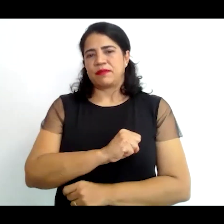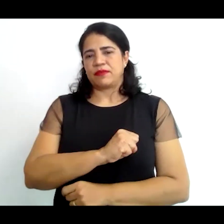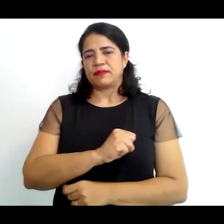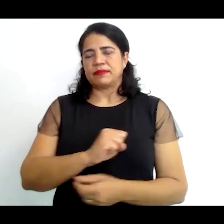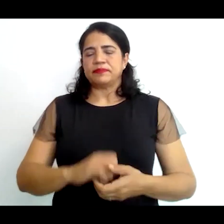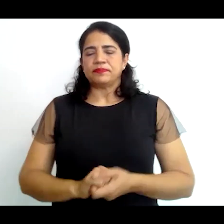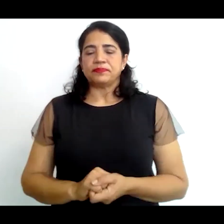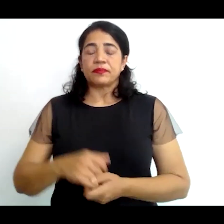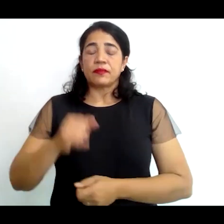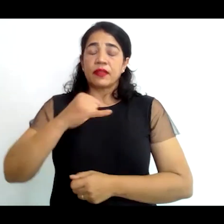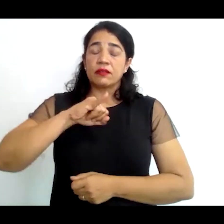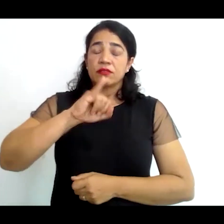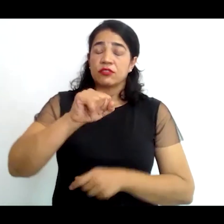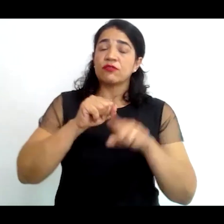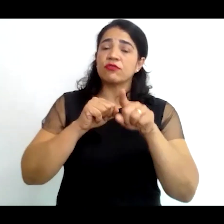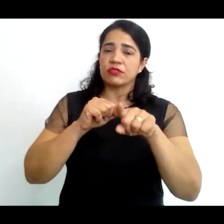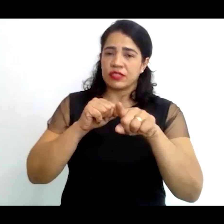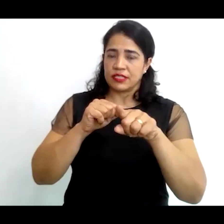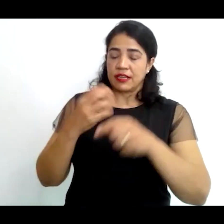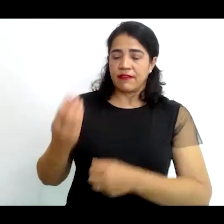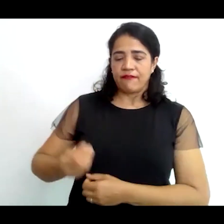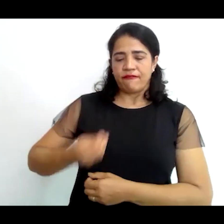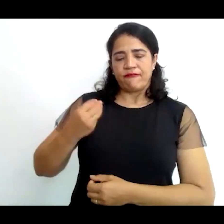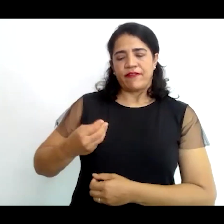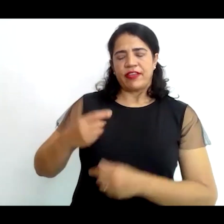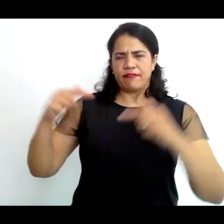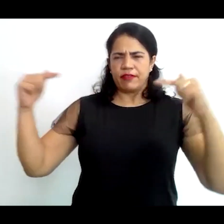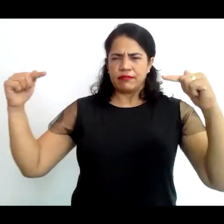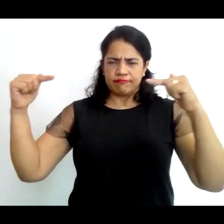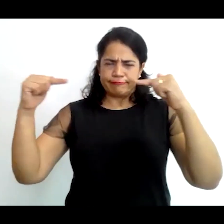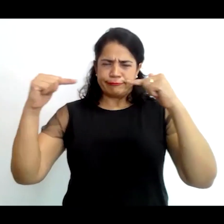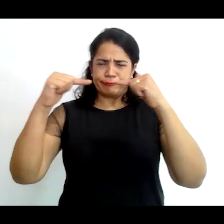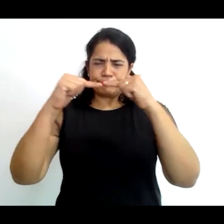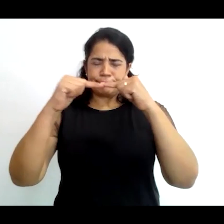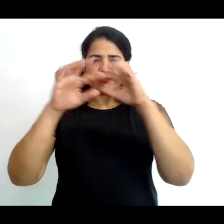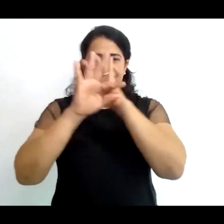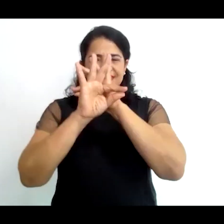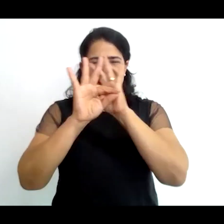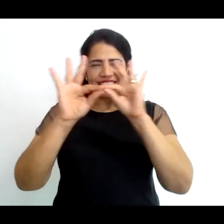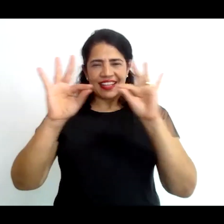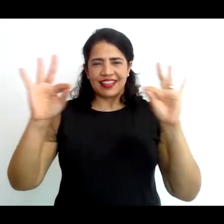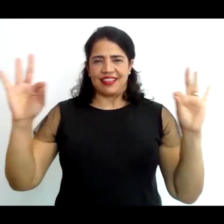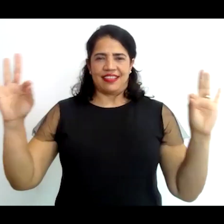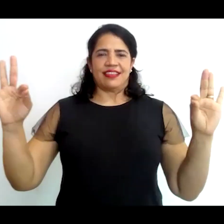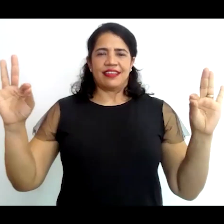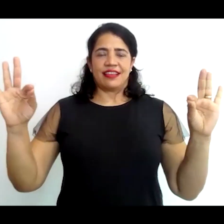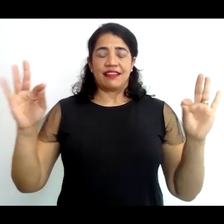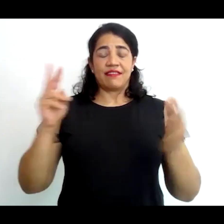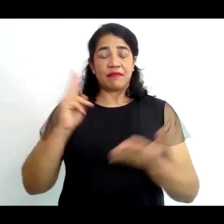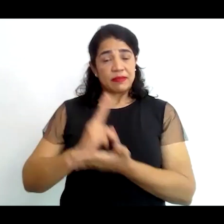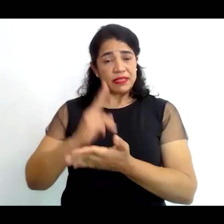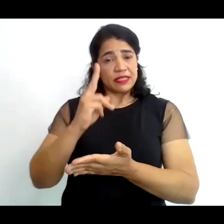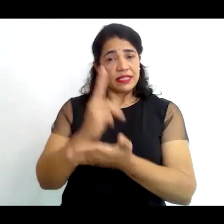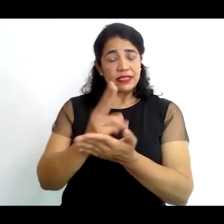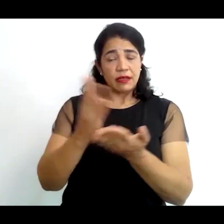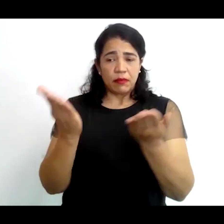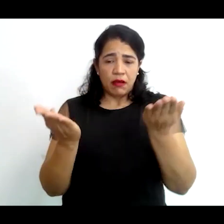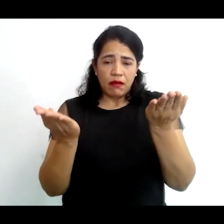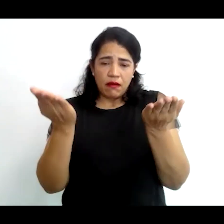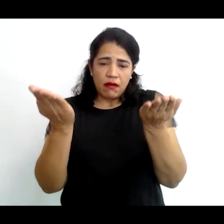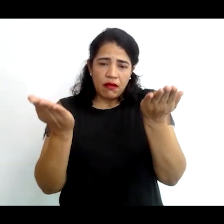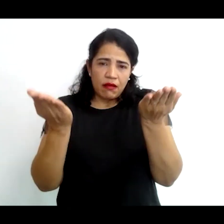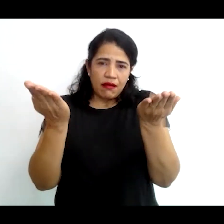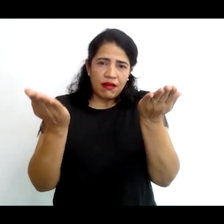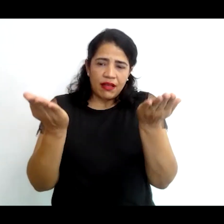linha, você nunca vai estar desequilibrado, né? Por quê? Porque alguns pais